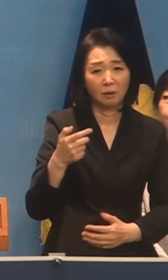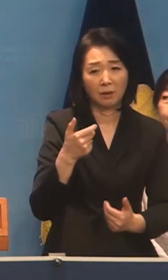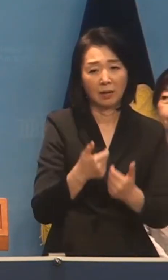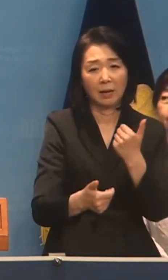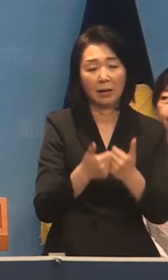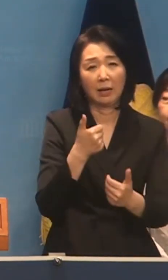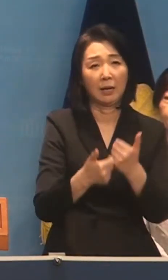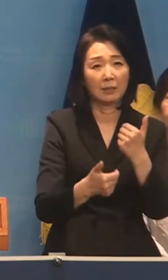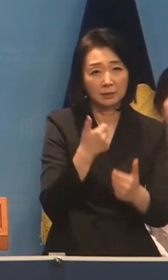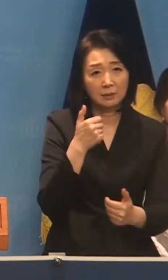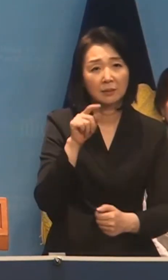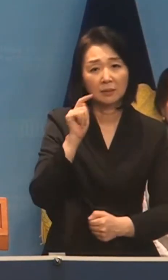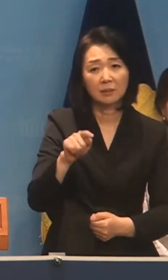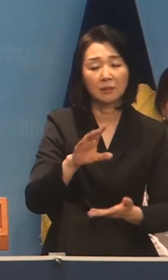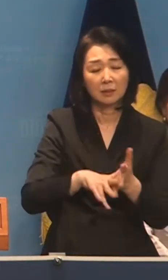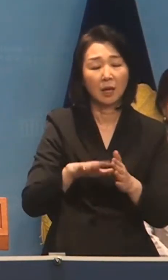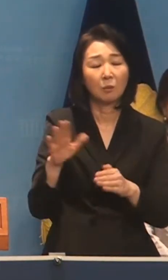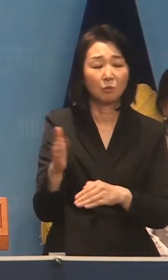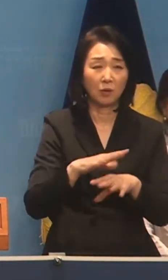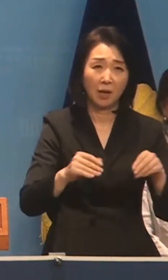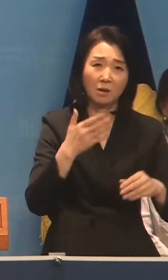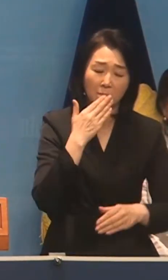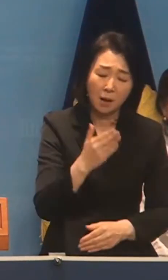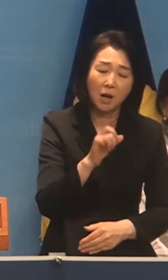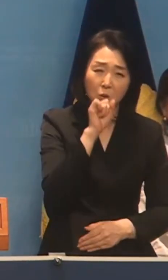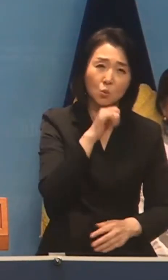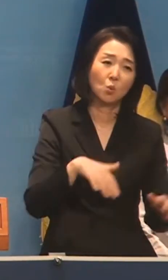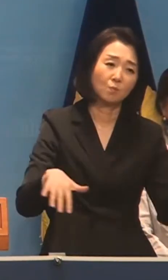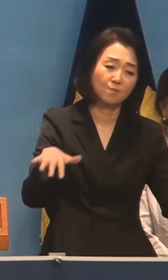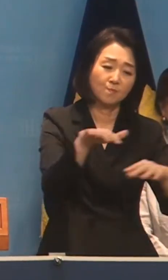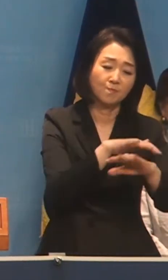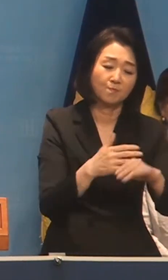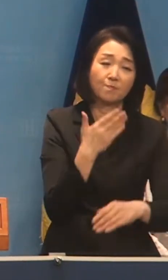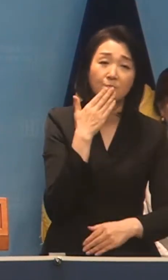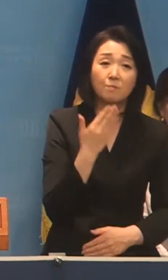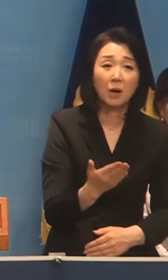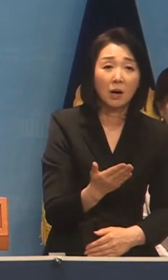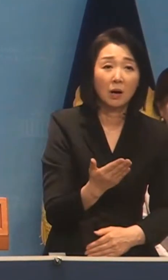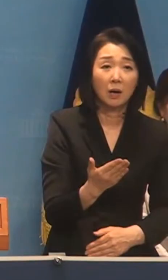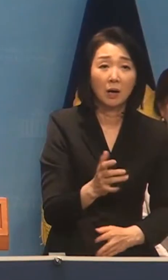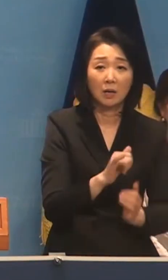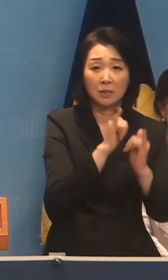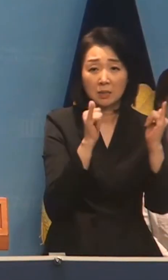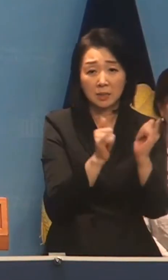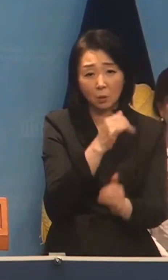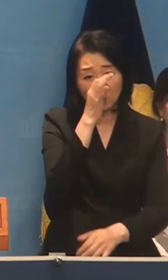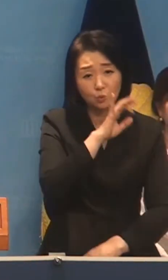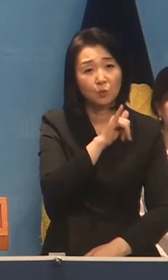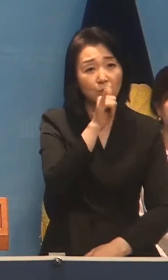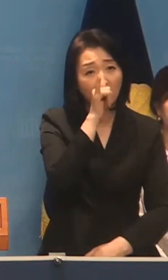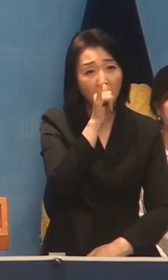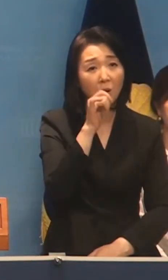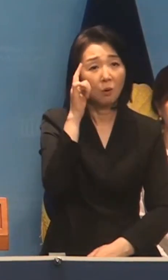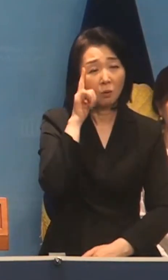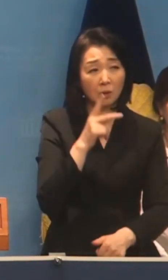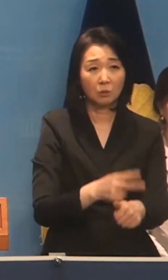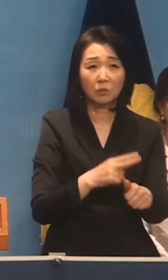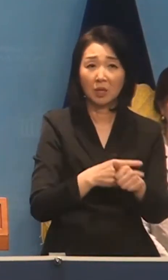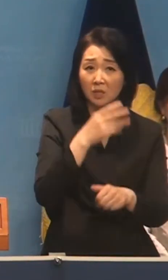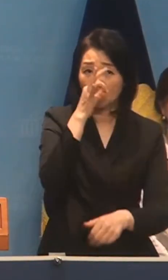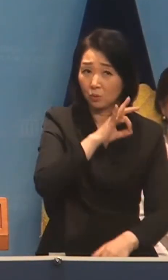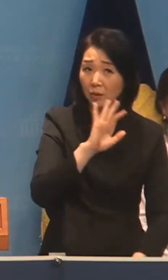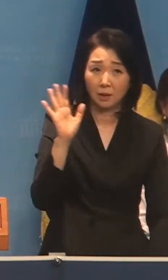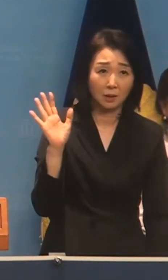모순을 그때그때 해결해 나가는 선순환을 이룬다는 것입니다. 이게 사회에 이룬 것이지 않습니까? 어떻게 교사에게 이룬